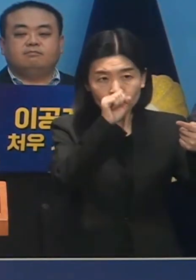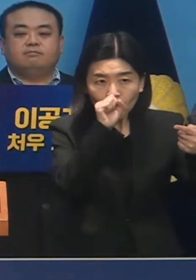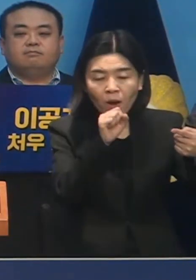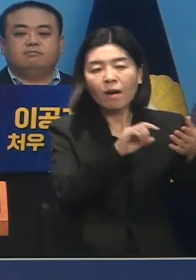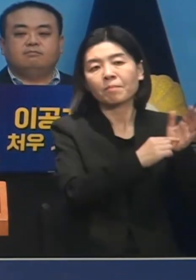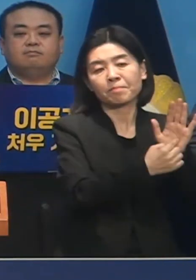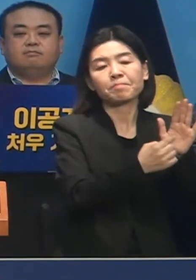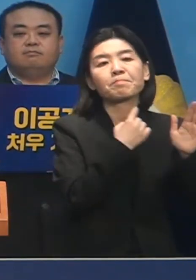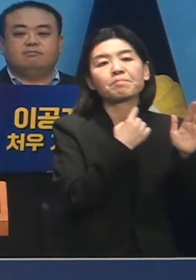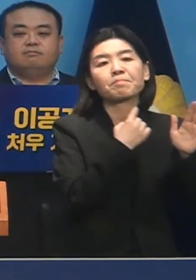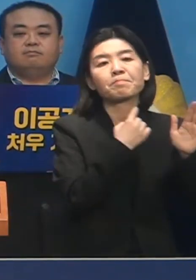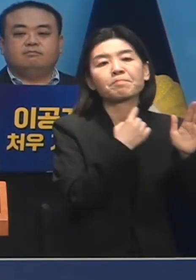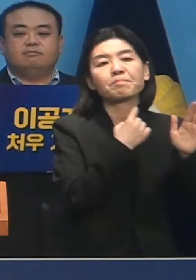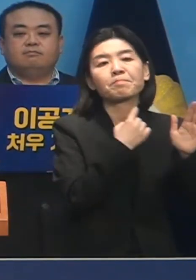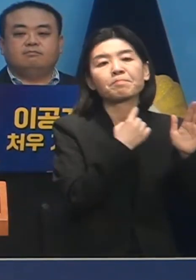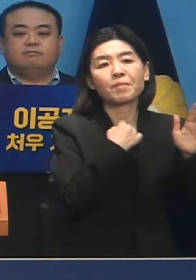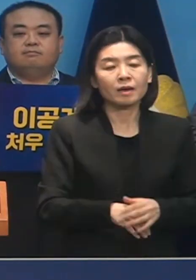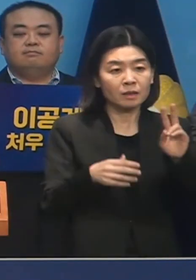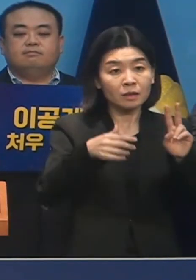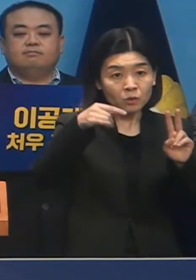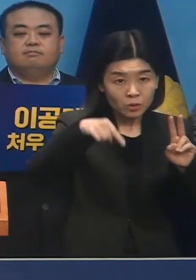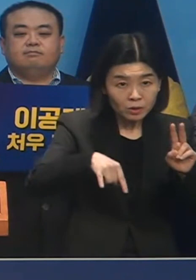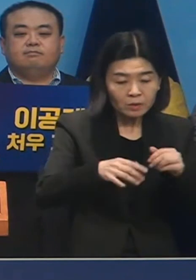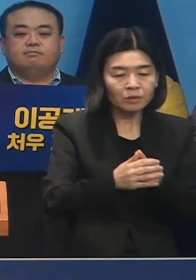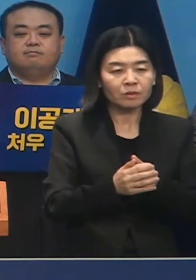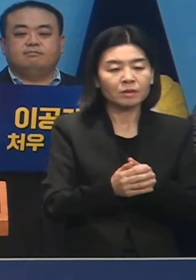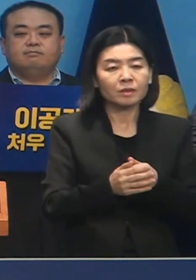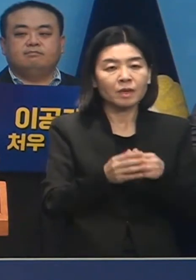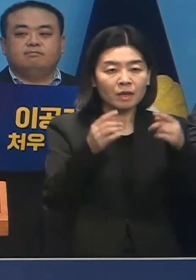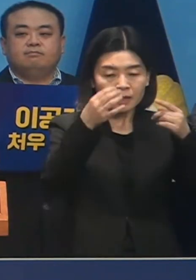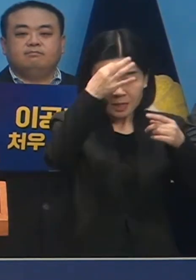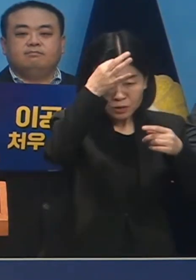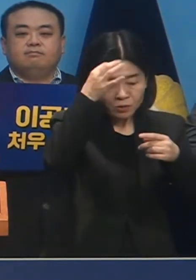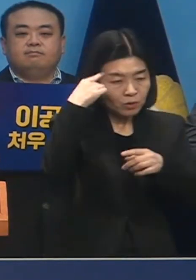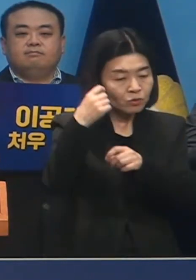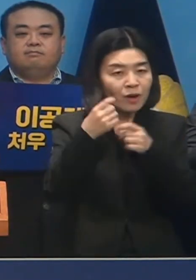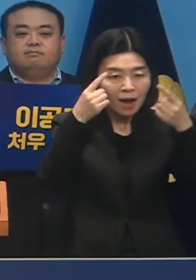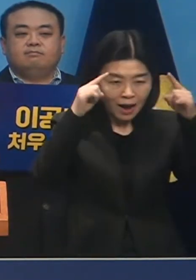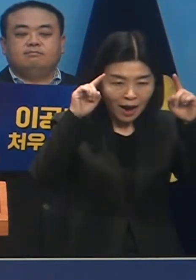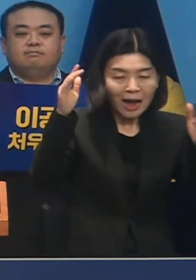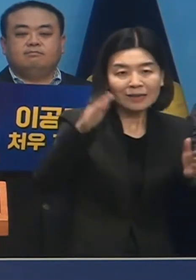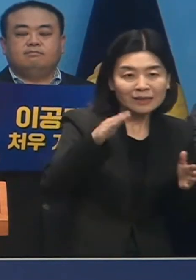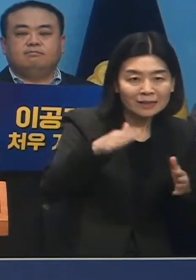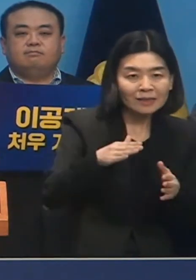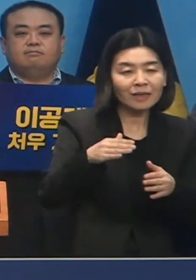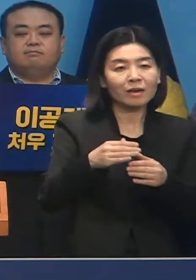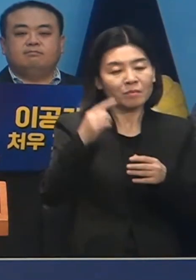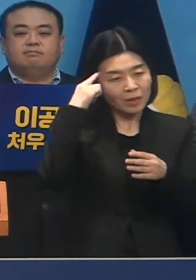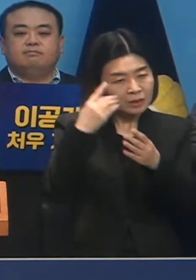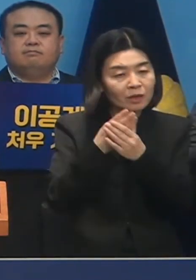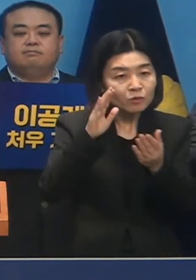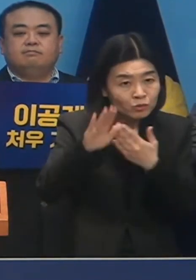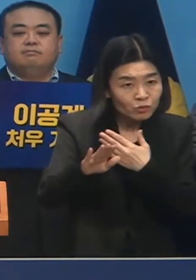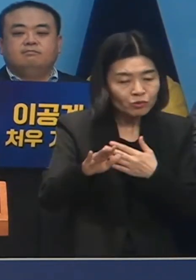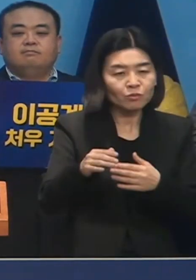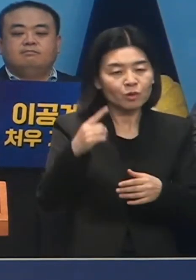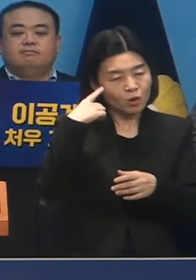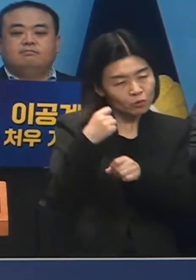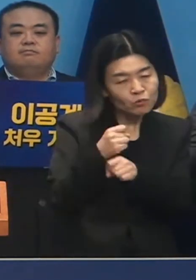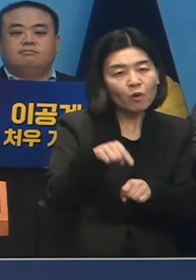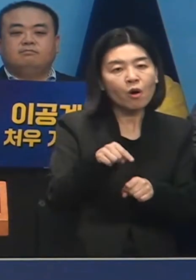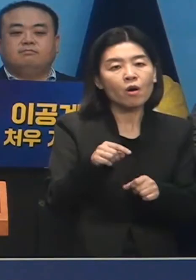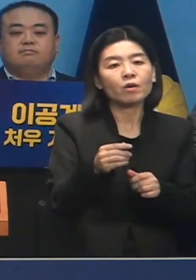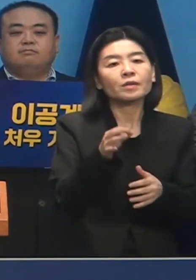입장을 밝혀주셨습니다. 2위는 이공계 학생, 박사후 연구원 처우 개선, 이공계 인재 양성에